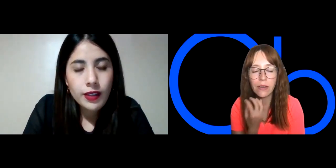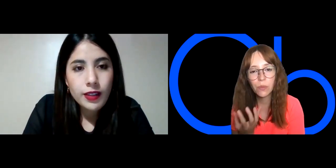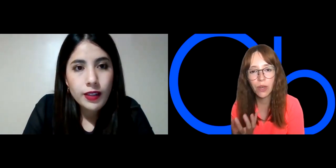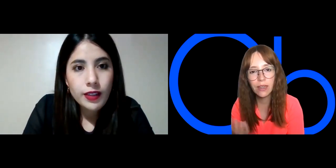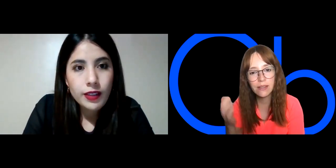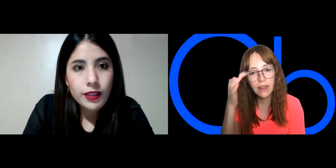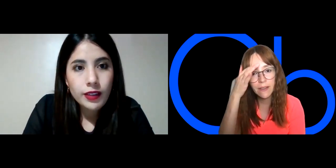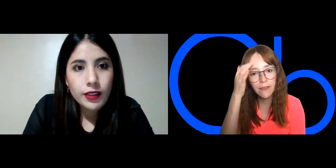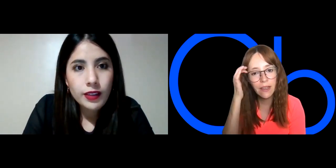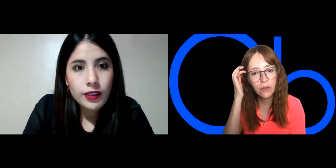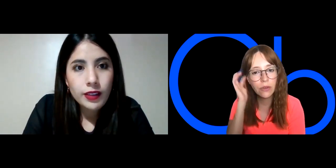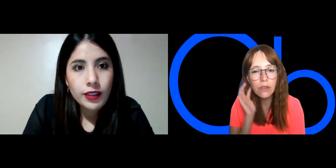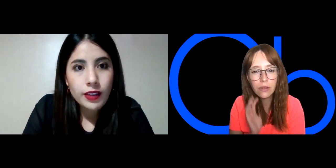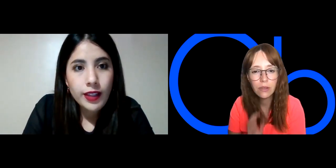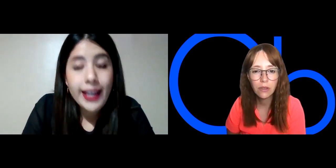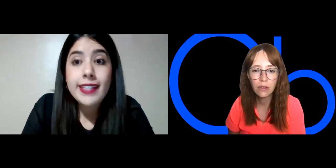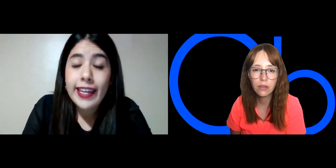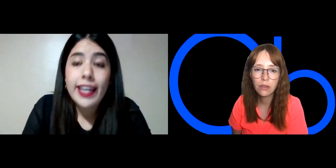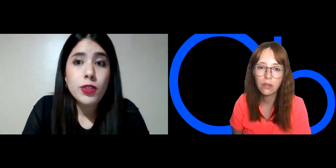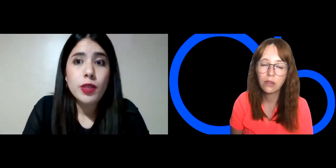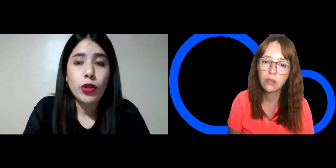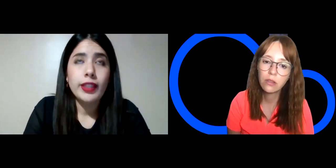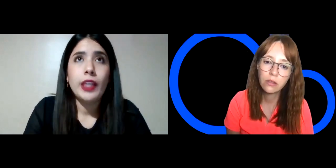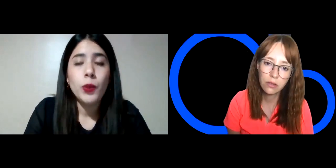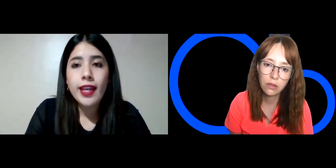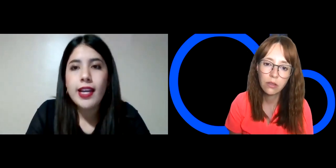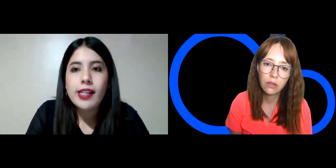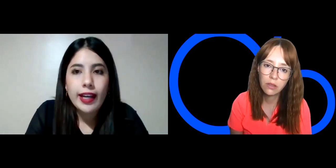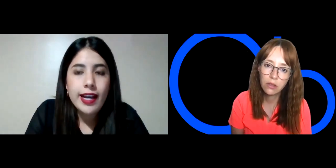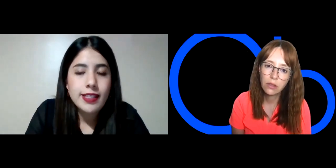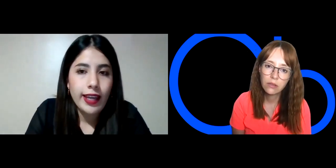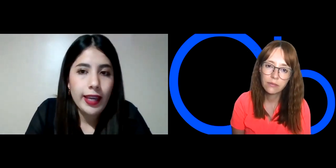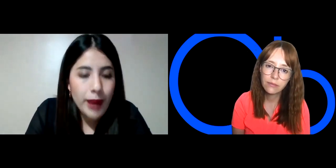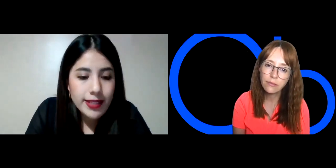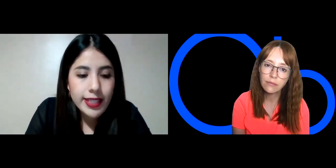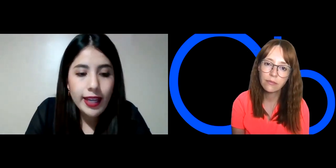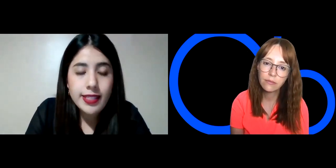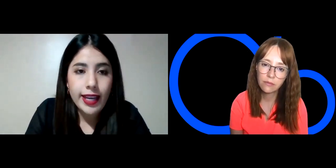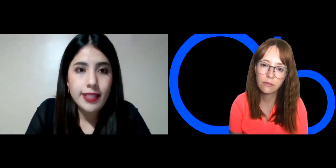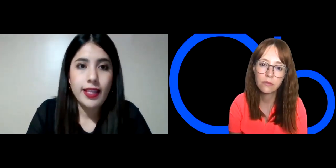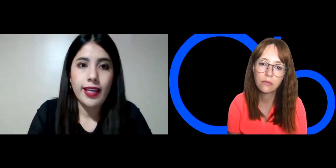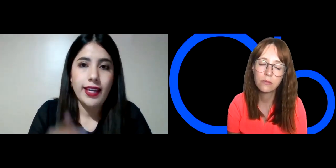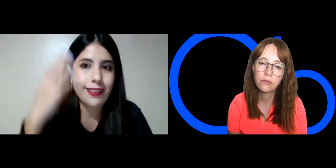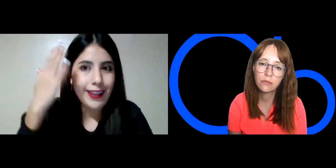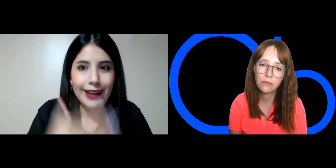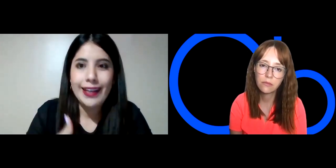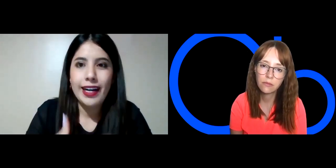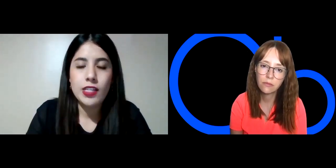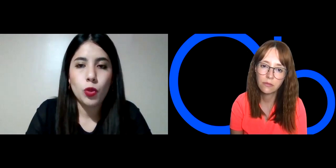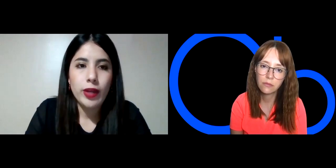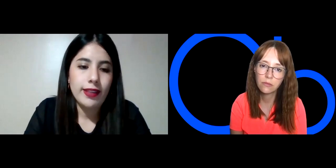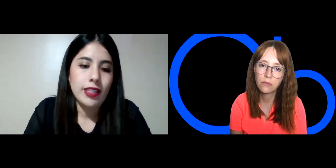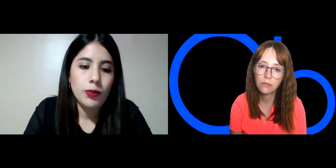para que nos puedan estar entendiendo, ¿no? Sí, eso es importante. Una de las reglas básicas es tener la